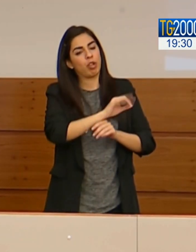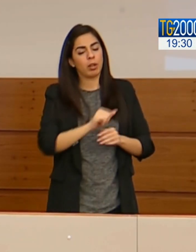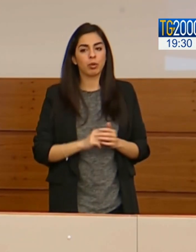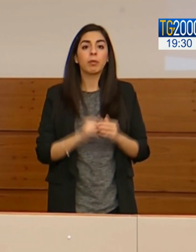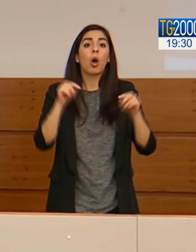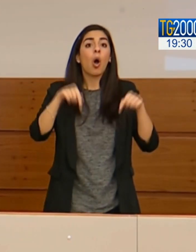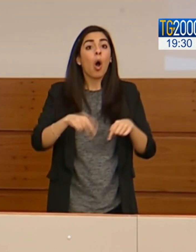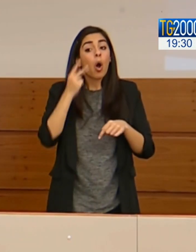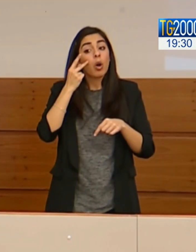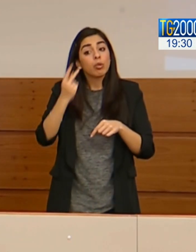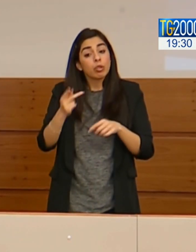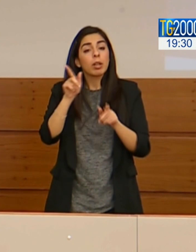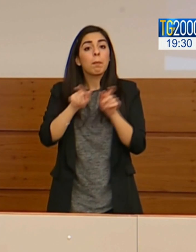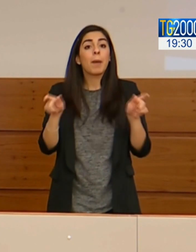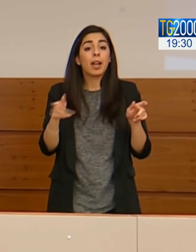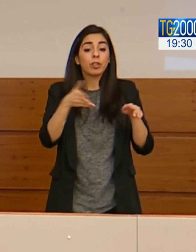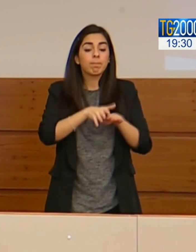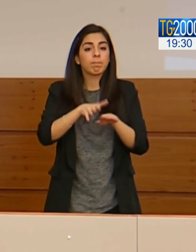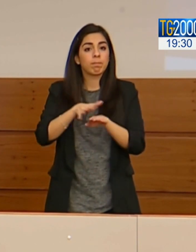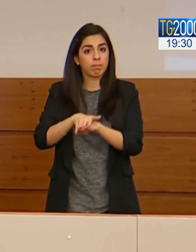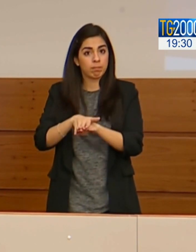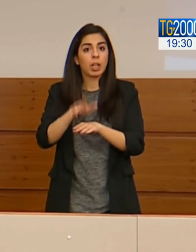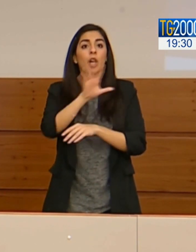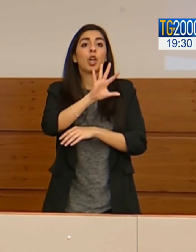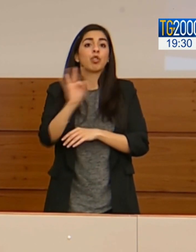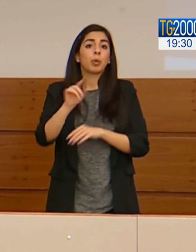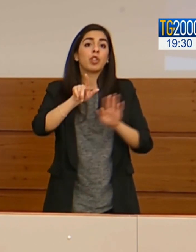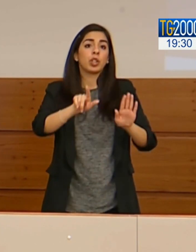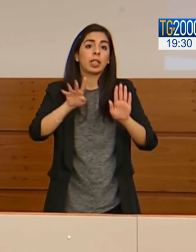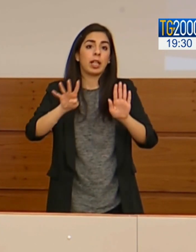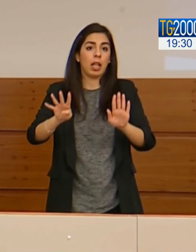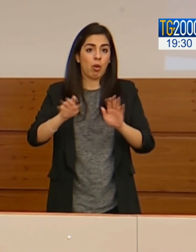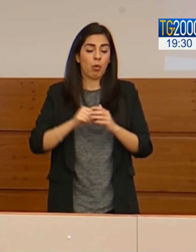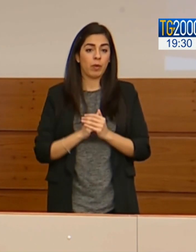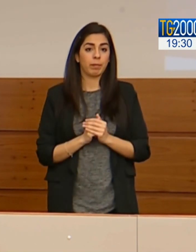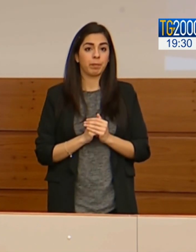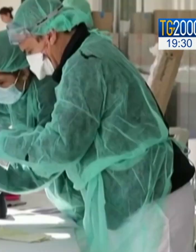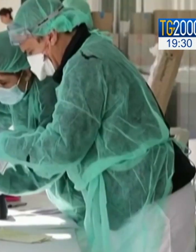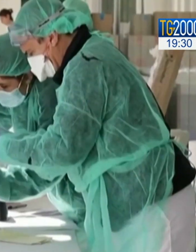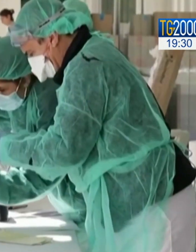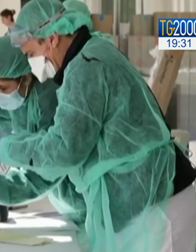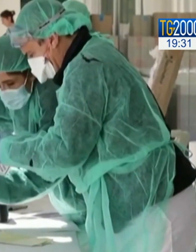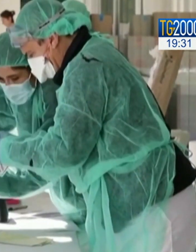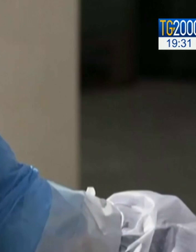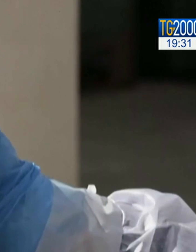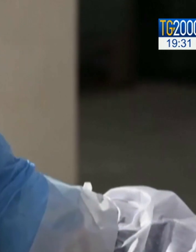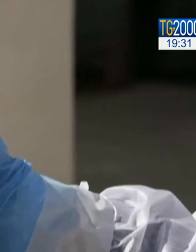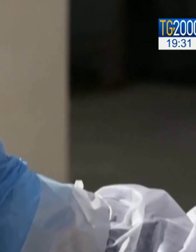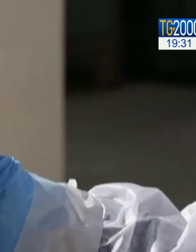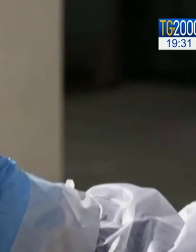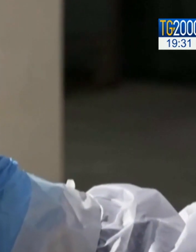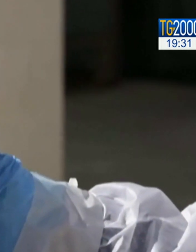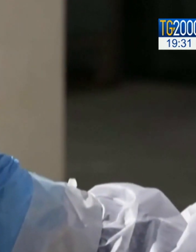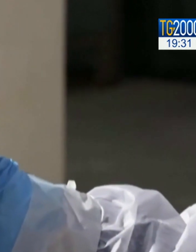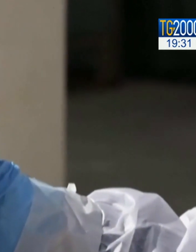un numero di deceduti di 570. Dati giornalieri che si sa vanno presi con le pinze. Ad ogni modo